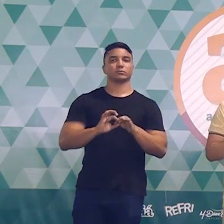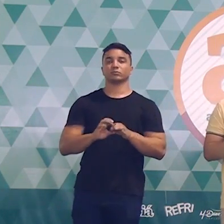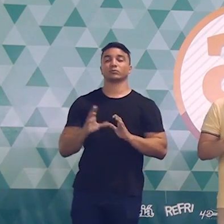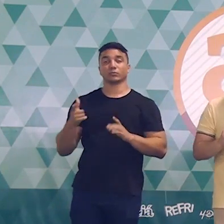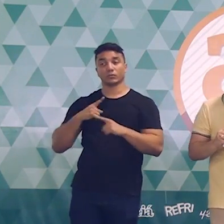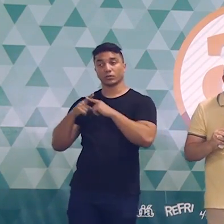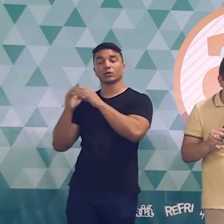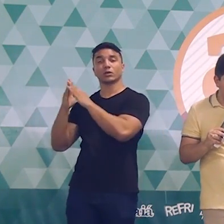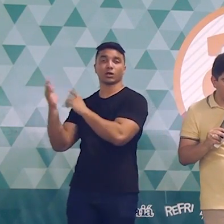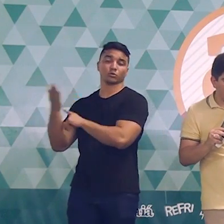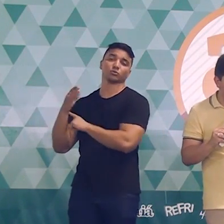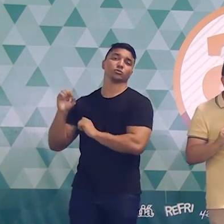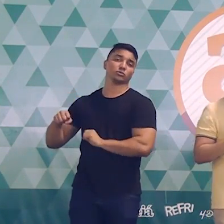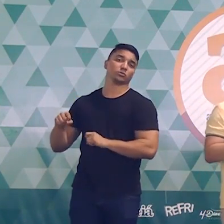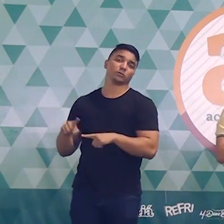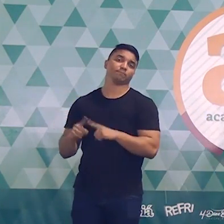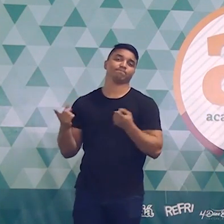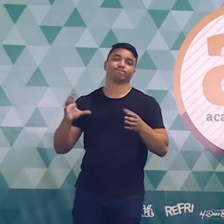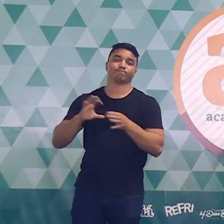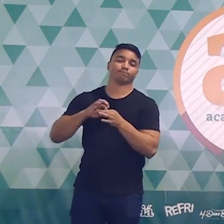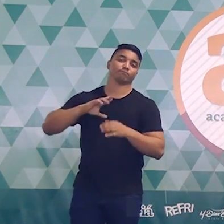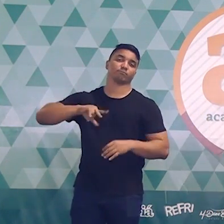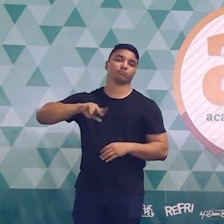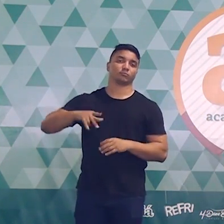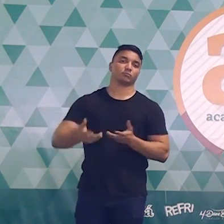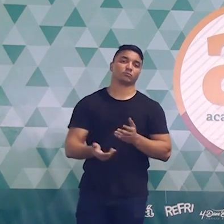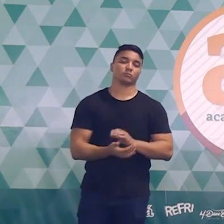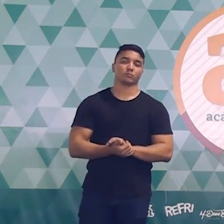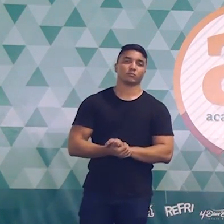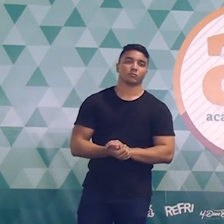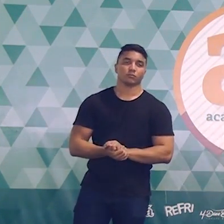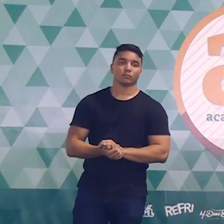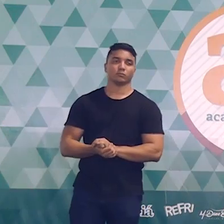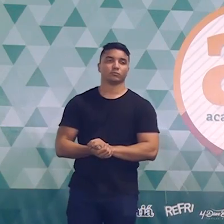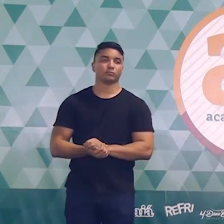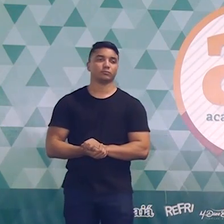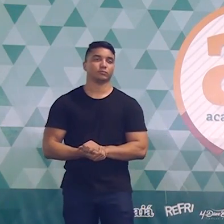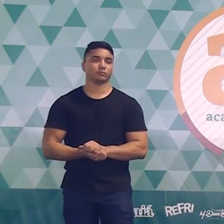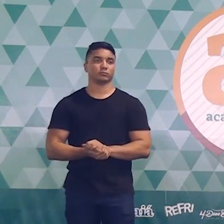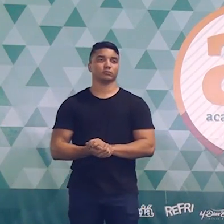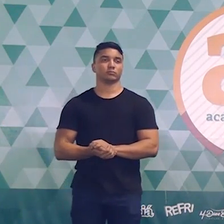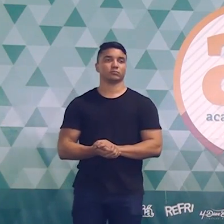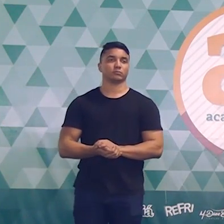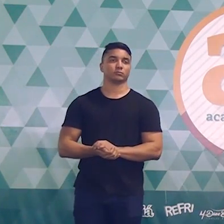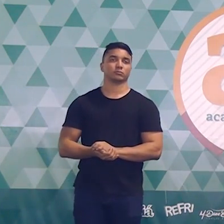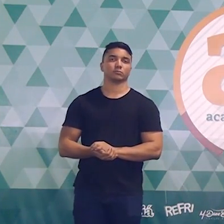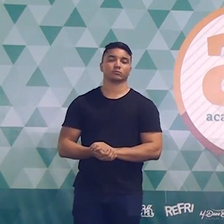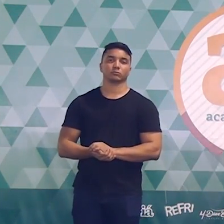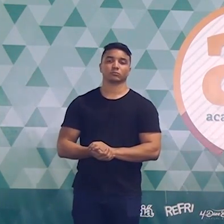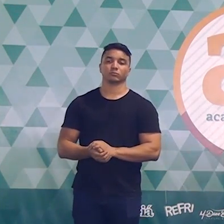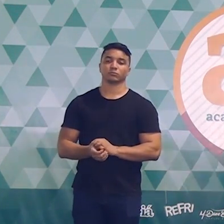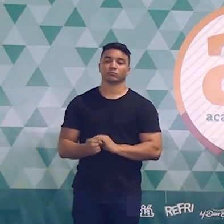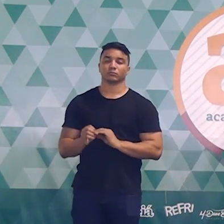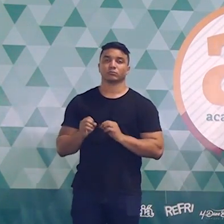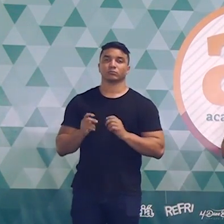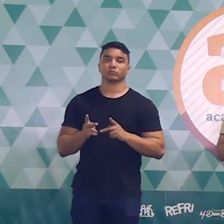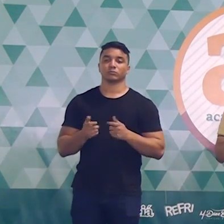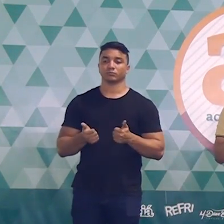possa colaborar, certo? Beleza. Algumas perguntas aqui eu já respondi, ok?